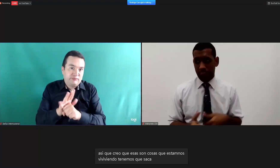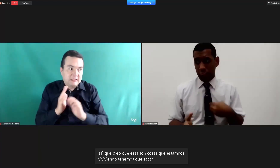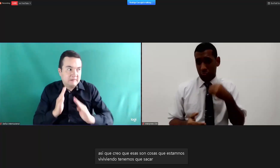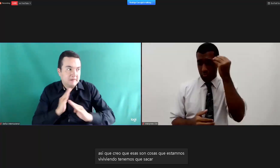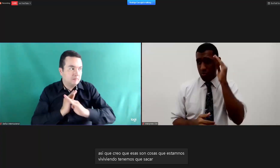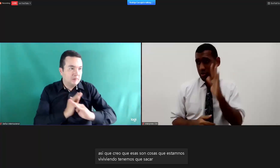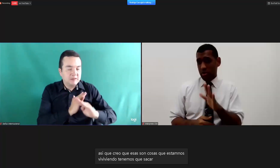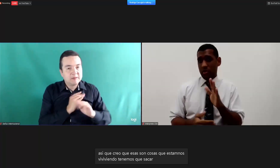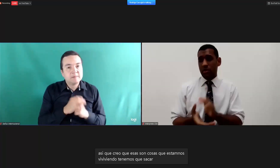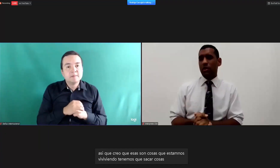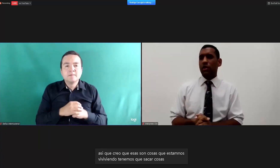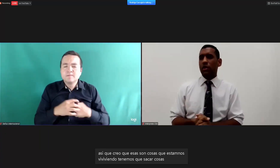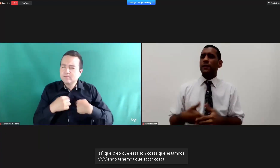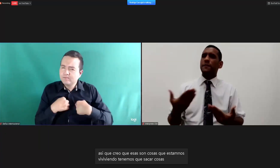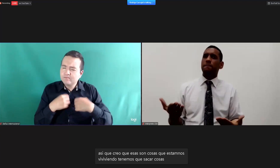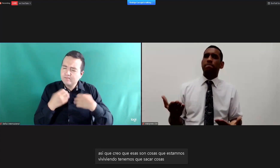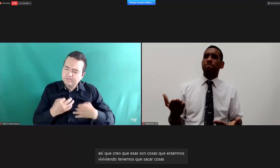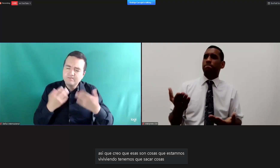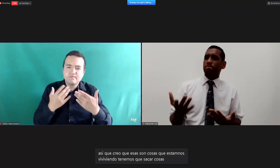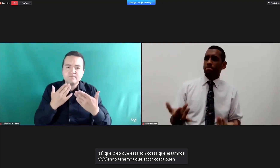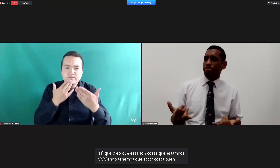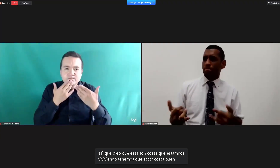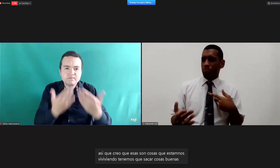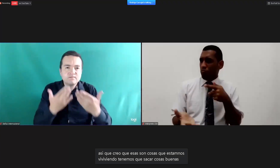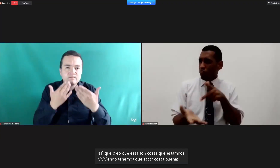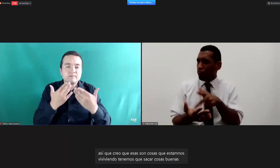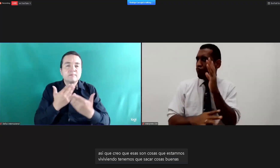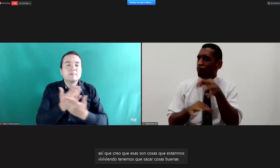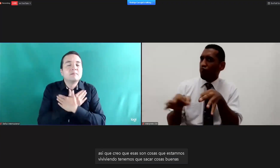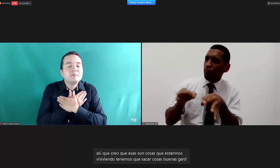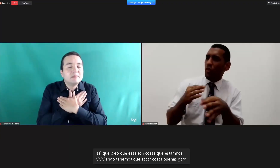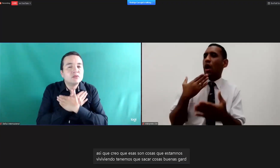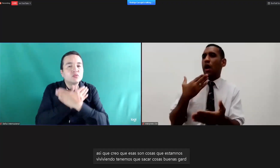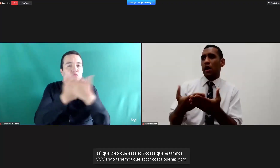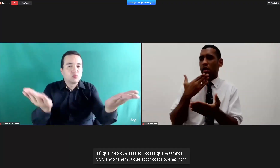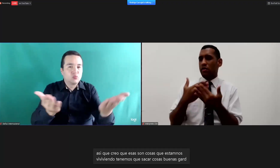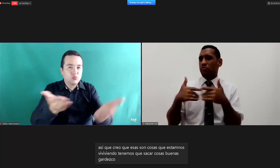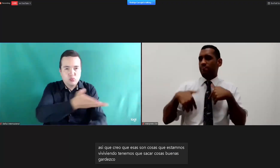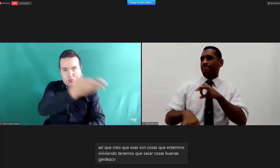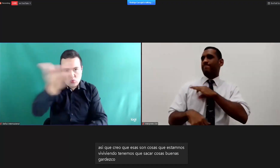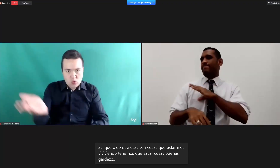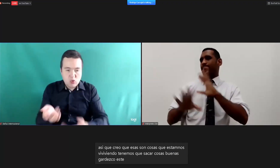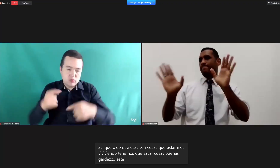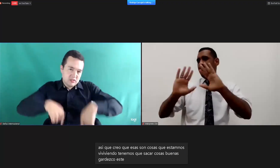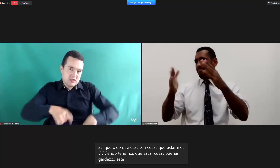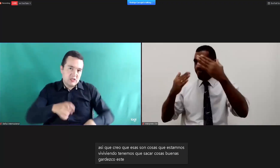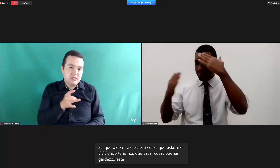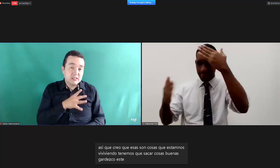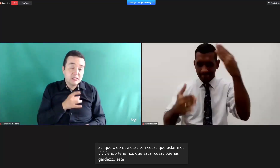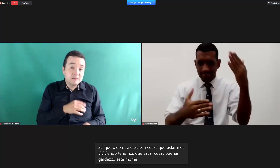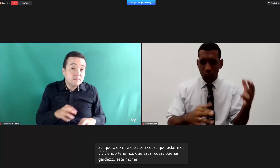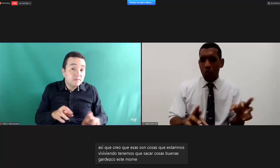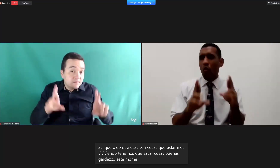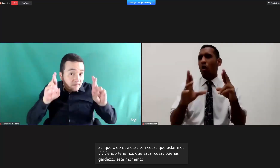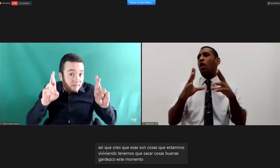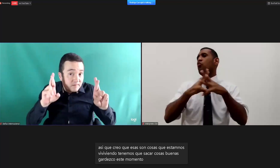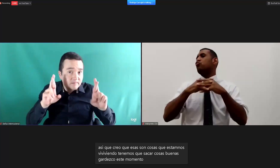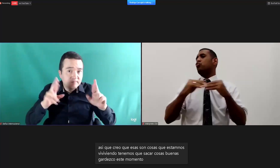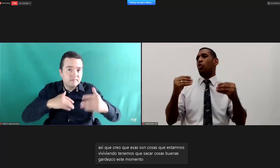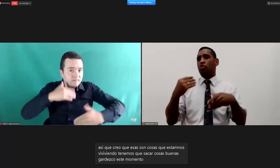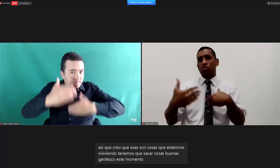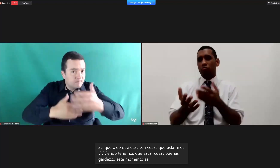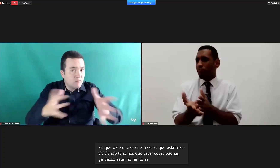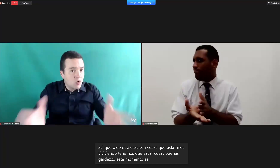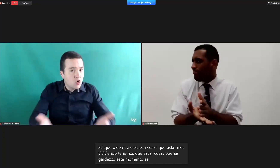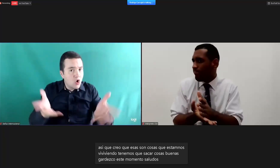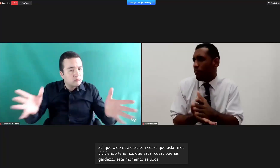agradezco este momento, un saludo para todos desde Chile, esperamos que todas las cosas sigan un poco mejor, y